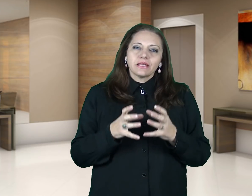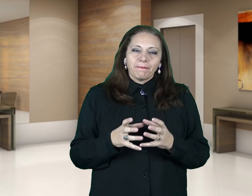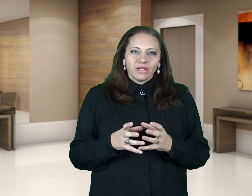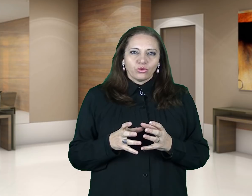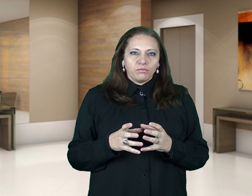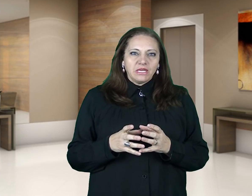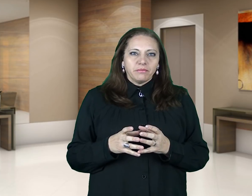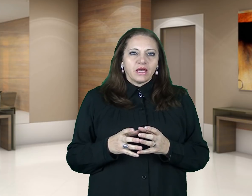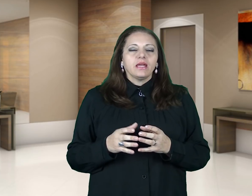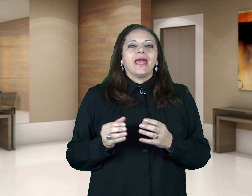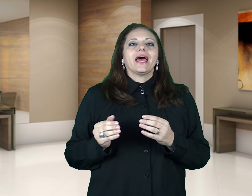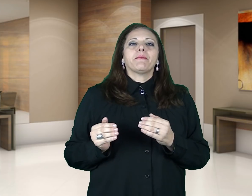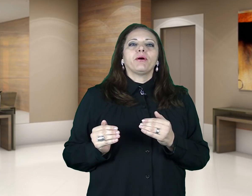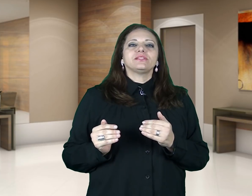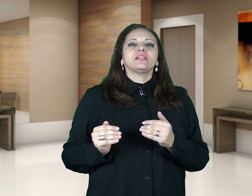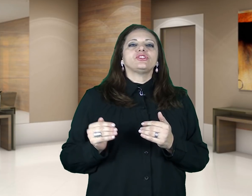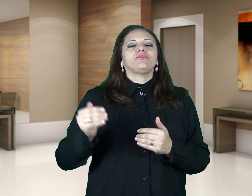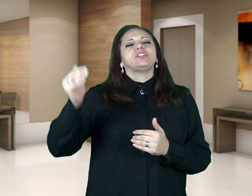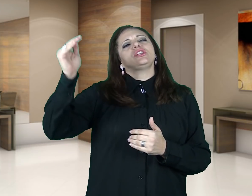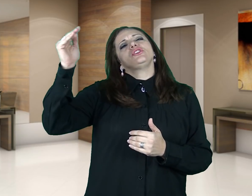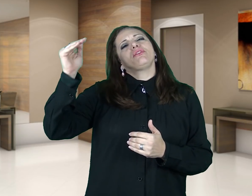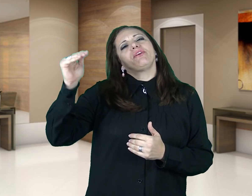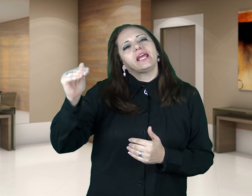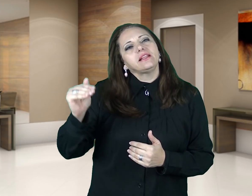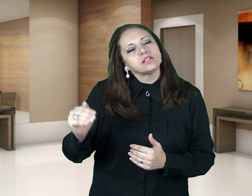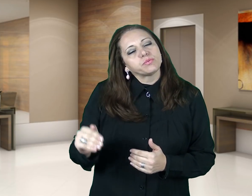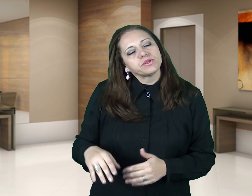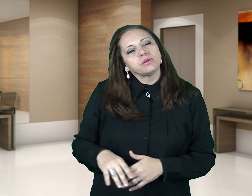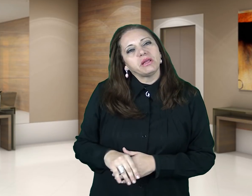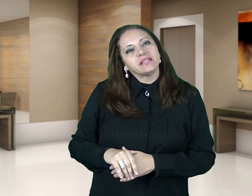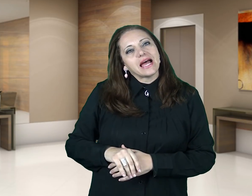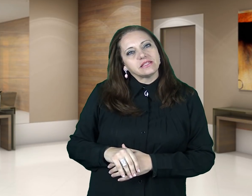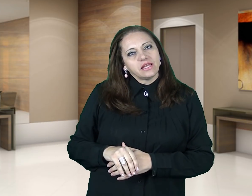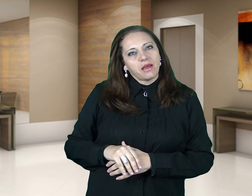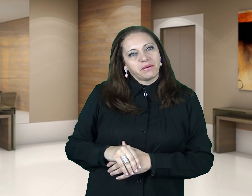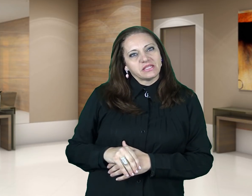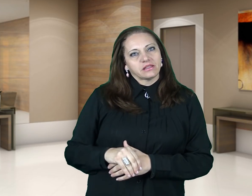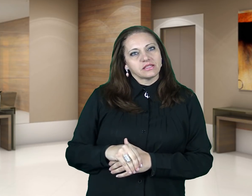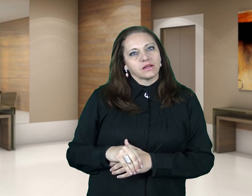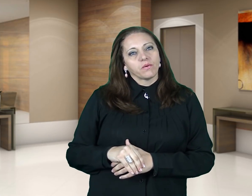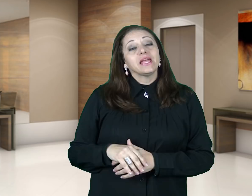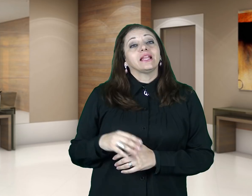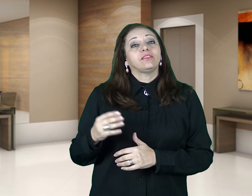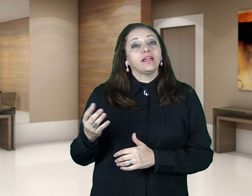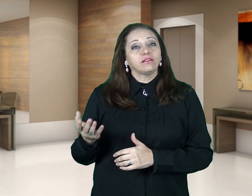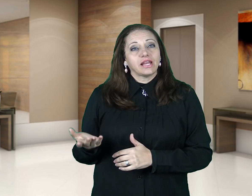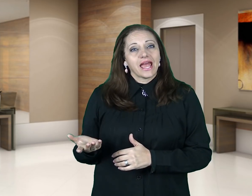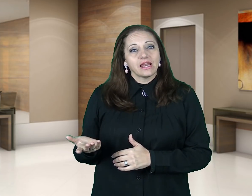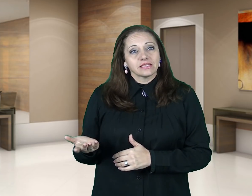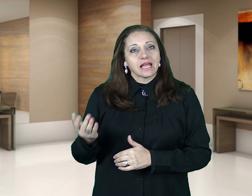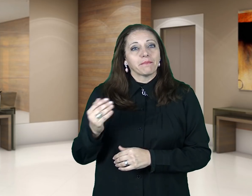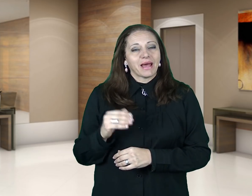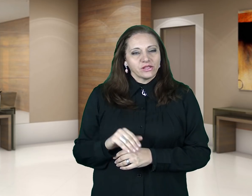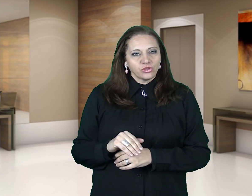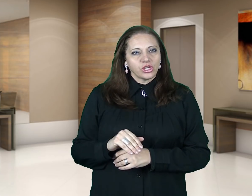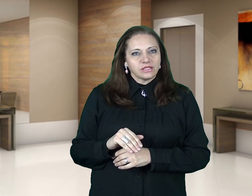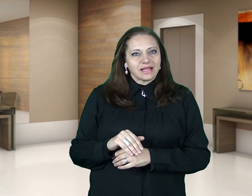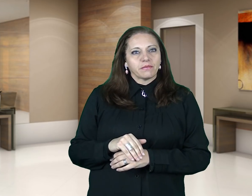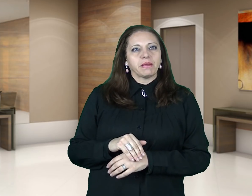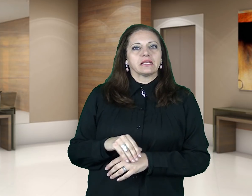Essa pantomima, ela pode ser dividida em diferentes possibilidades de representação. Dentre elas, a mais utilizada